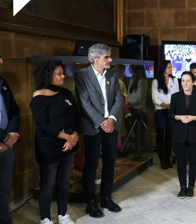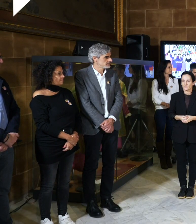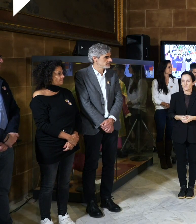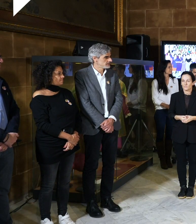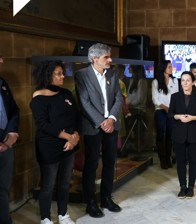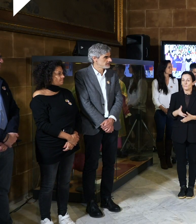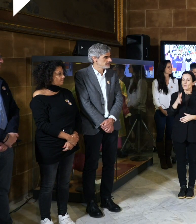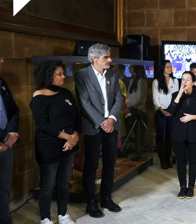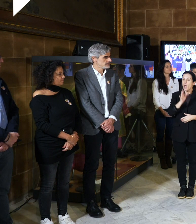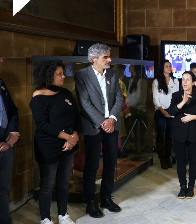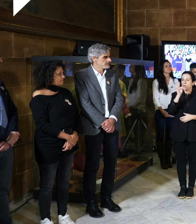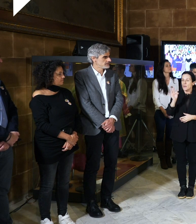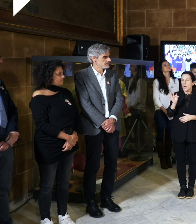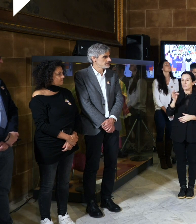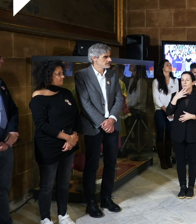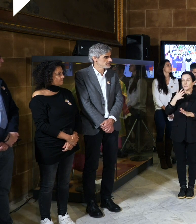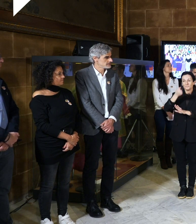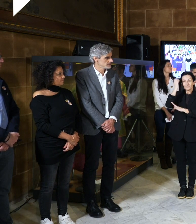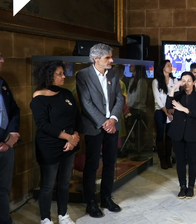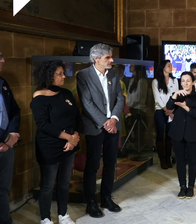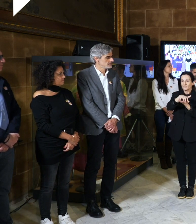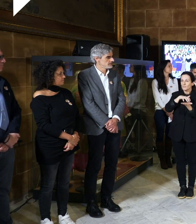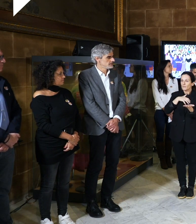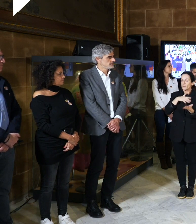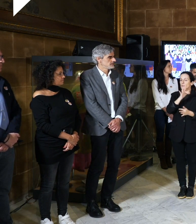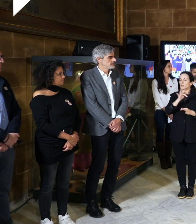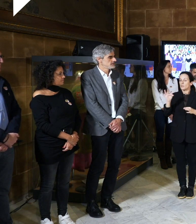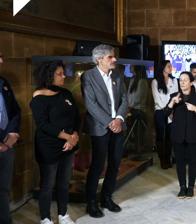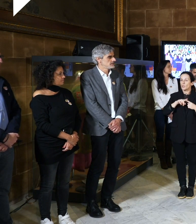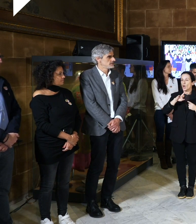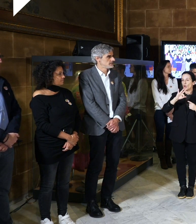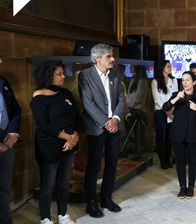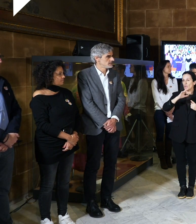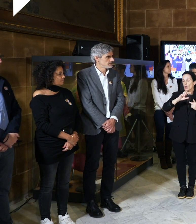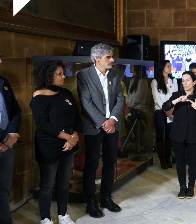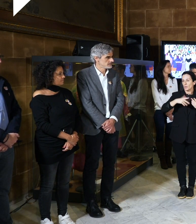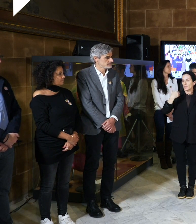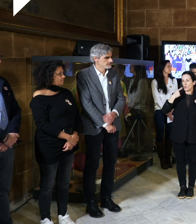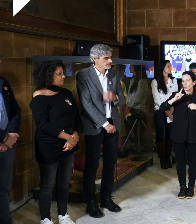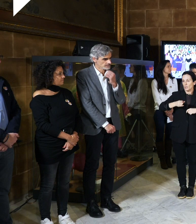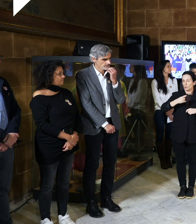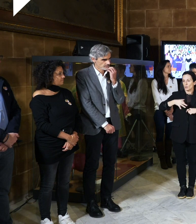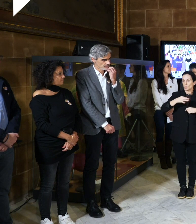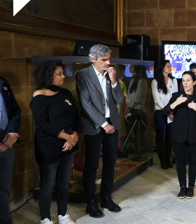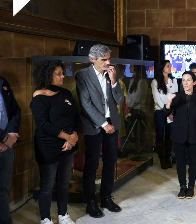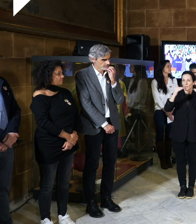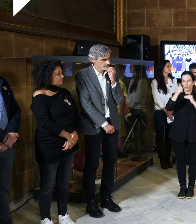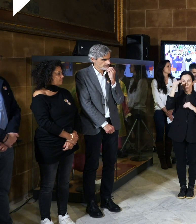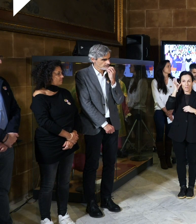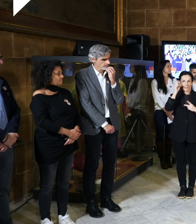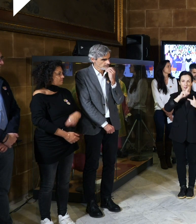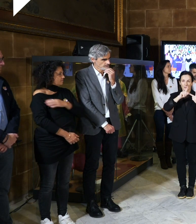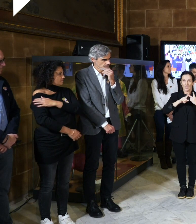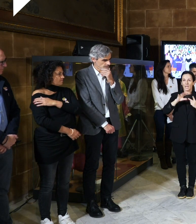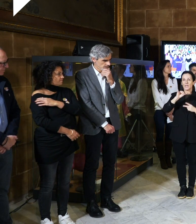Acte seguit, llegiran en el manifest les següents persones: Rosa Cursac, directora insular d'Igualtat; Sílvia